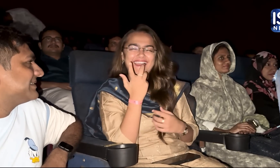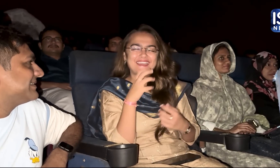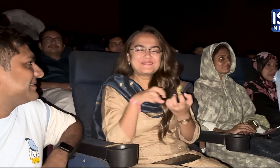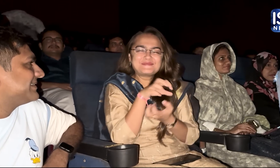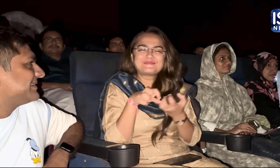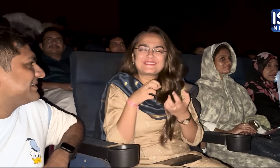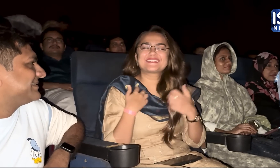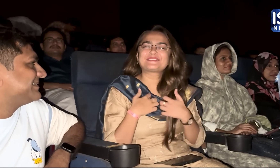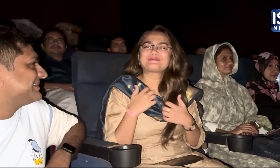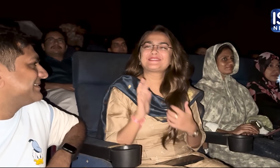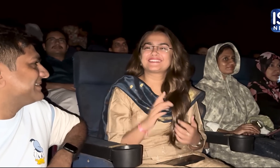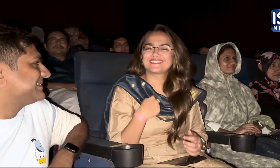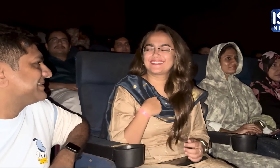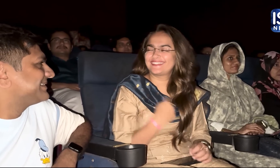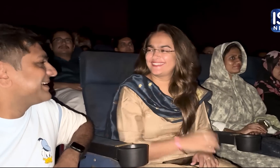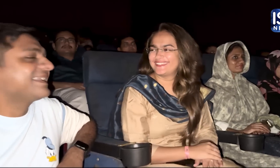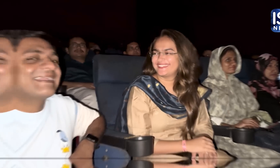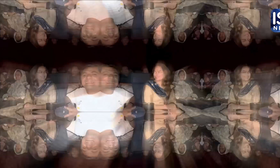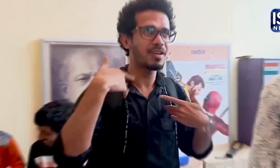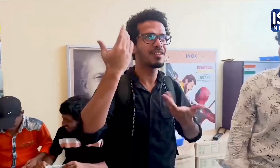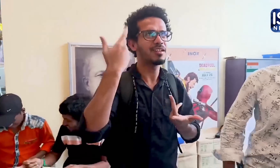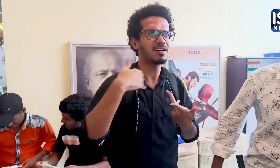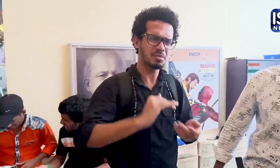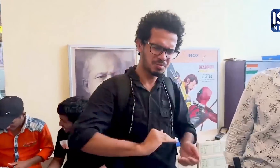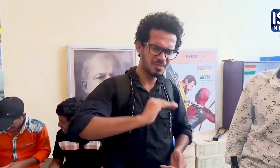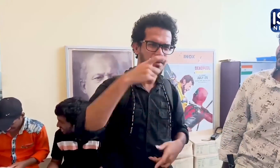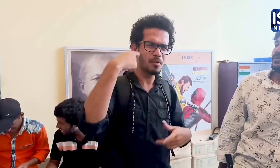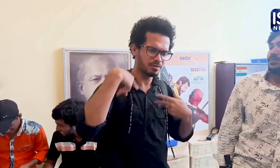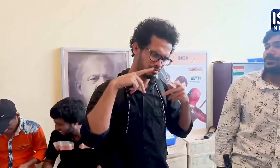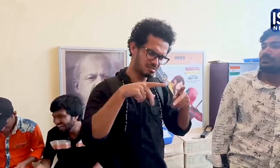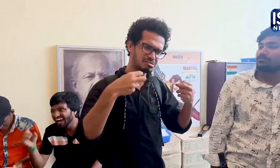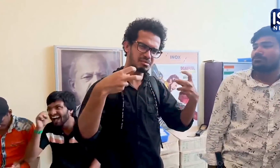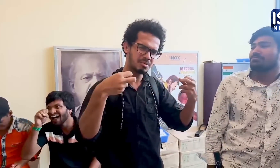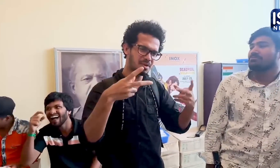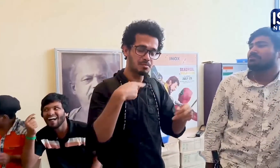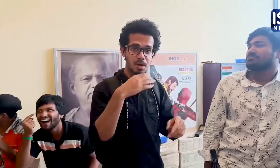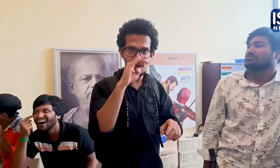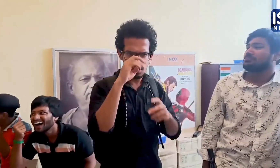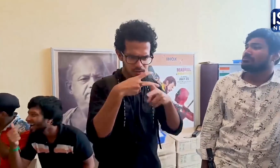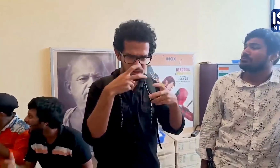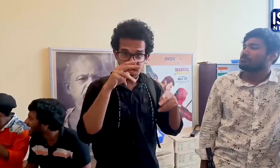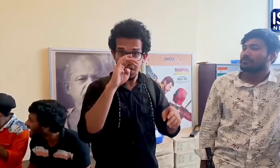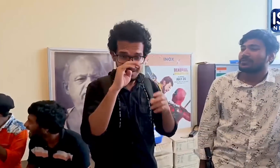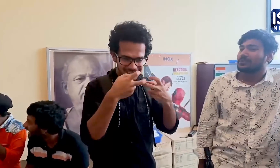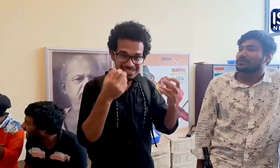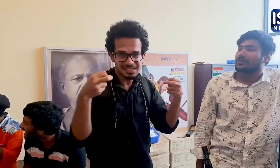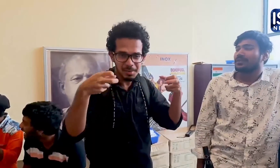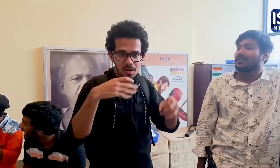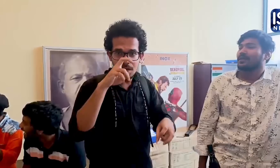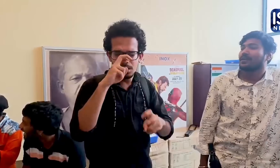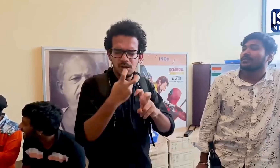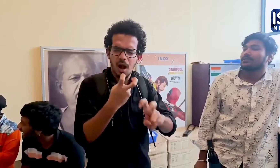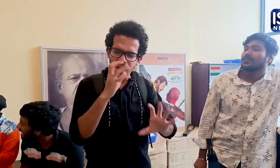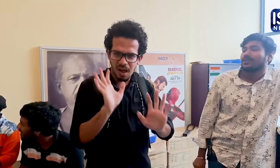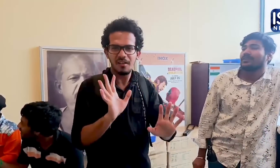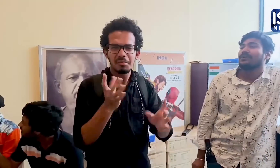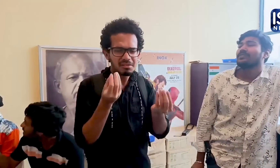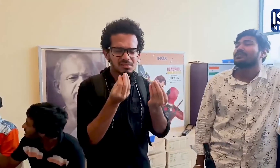अच्छा था। मिक्स इमोशंस है। मैं बचपन से फिल्में देखता आ रहा हूँ सबटाइटल के साथ, पर इंग्लिश के वर्ड्स होते कभी कभी बहुत मुश्किल होते